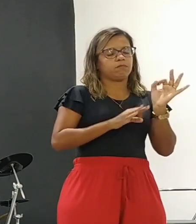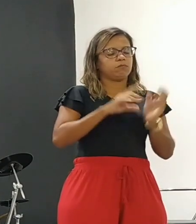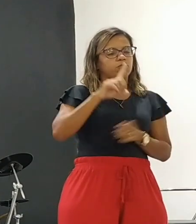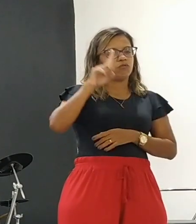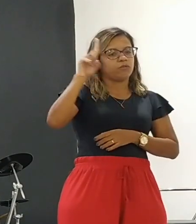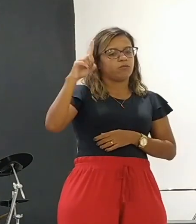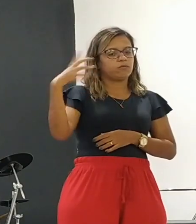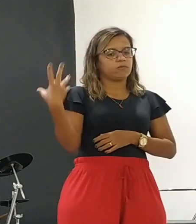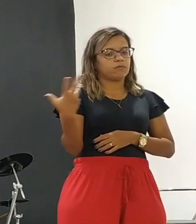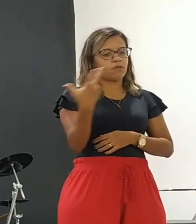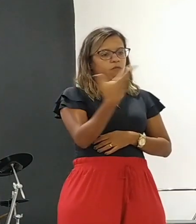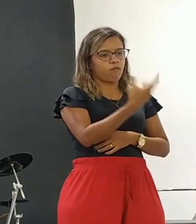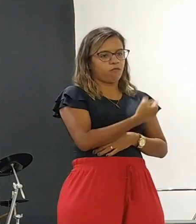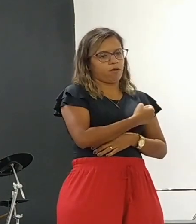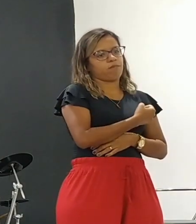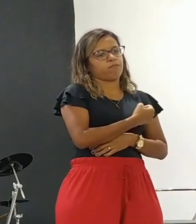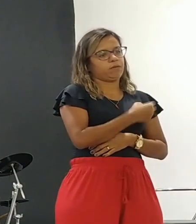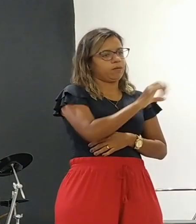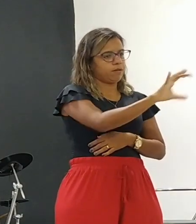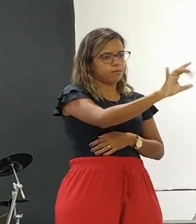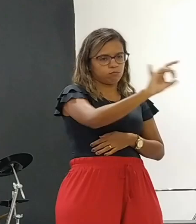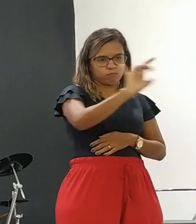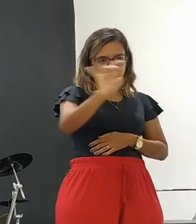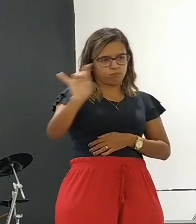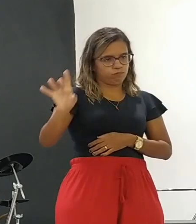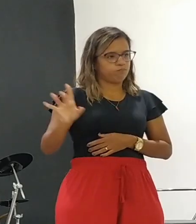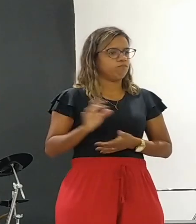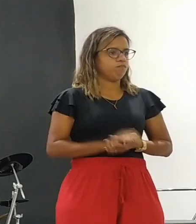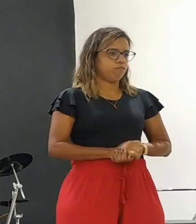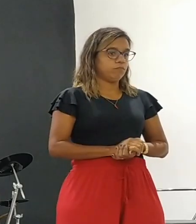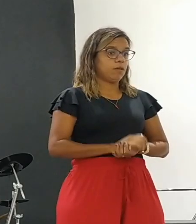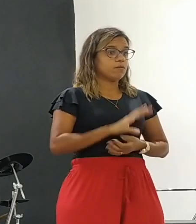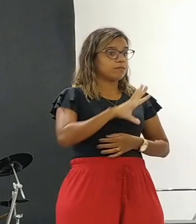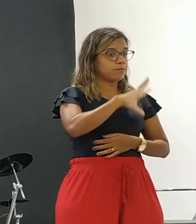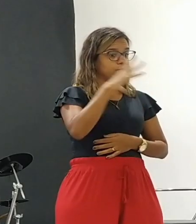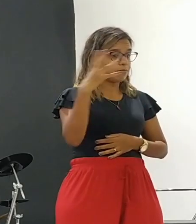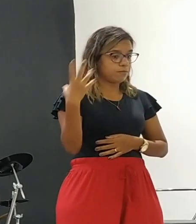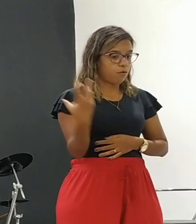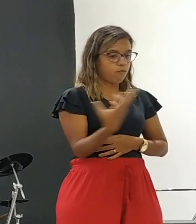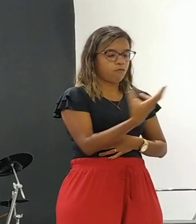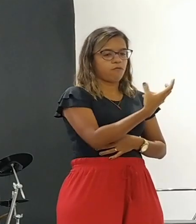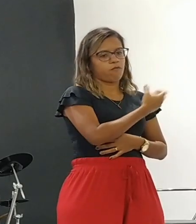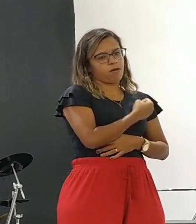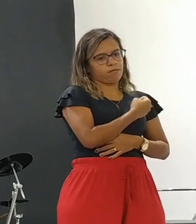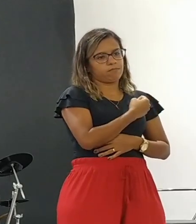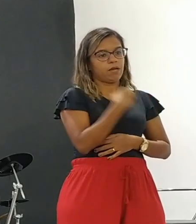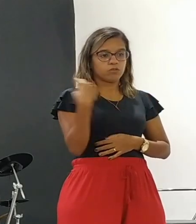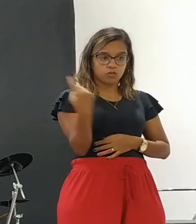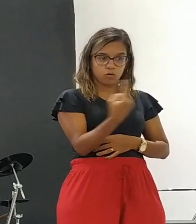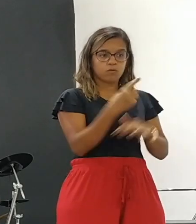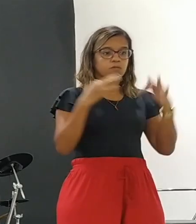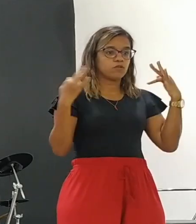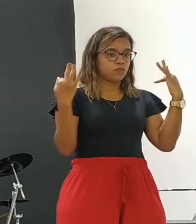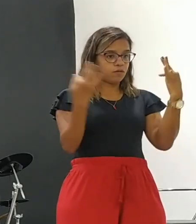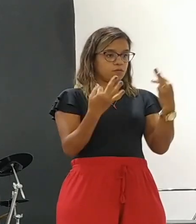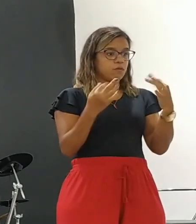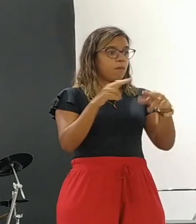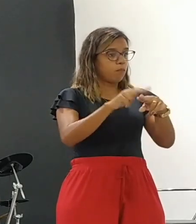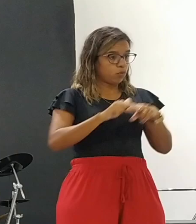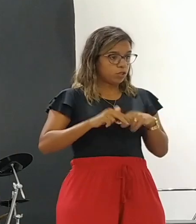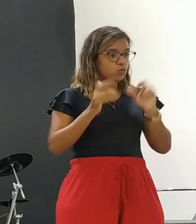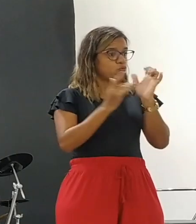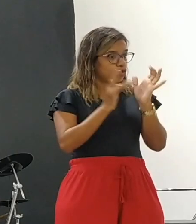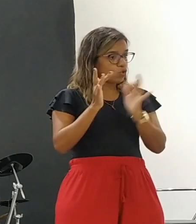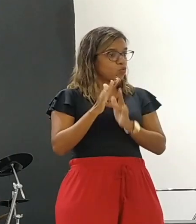propósito? Salvar eu e você, salvar as nossas famílias. Por isso ele morreu, por isso ele não abriu a sua